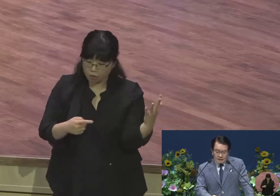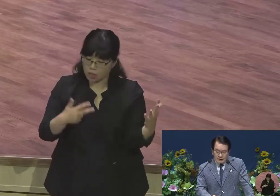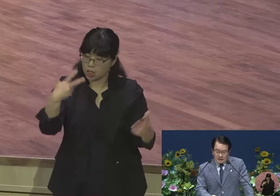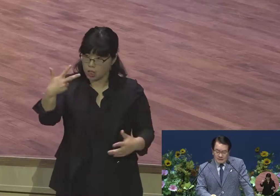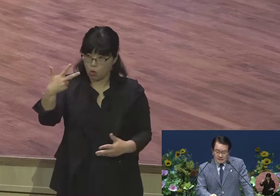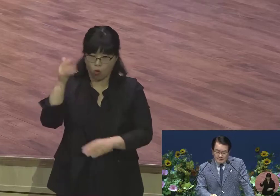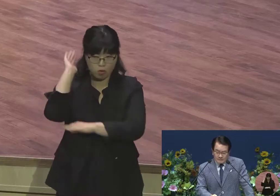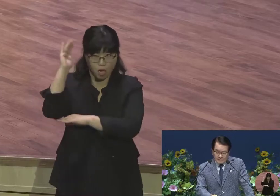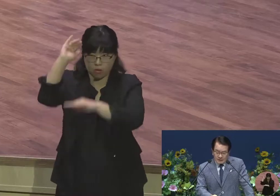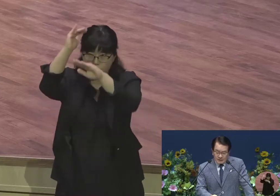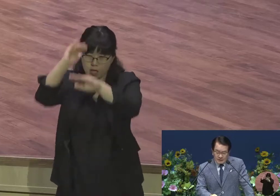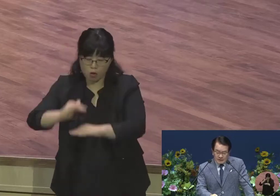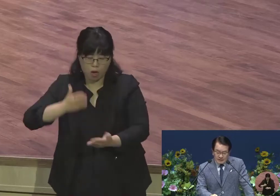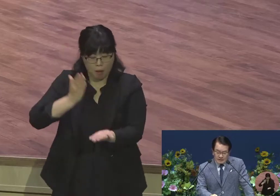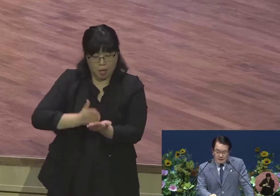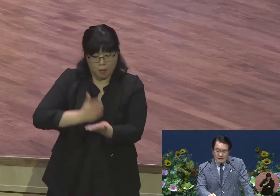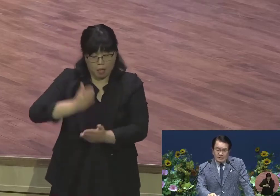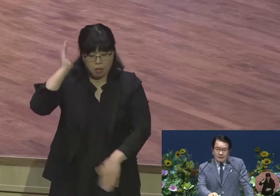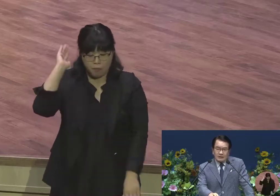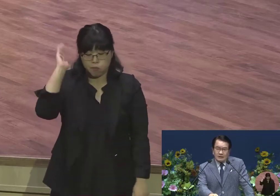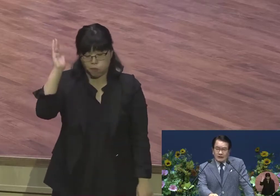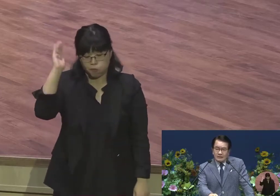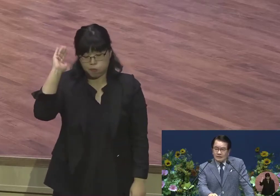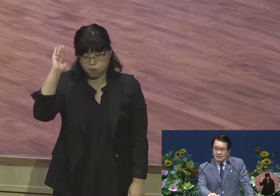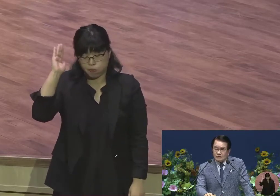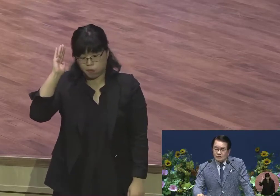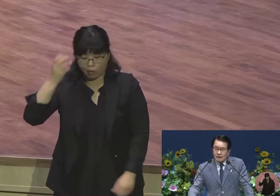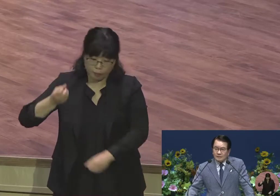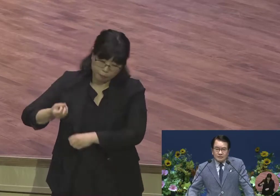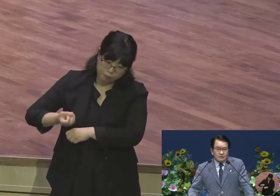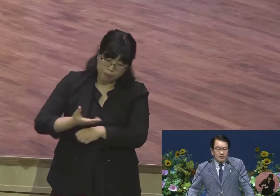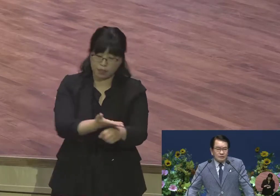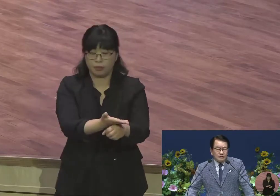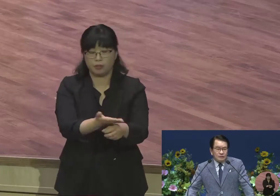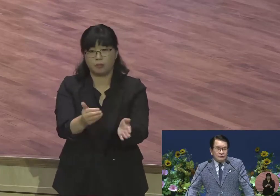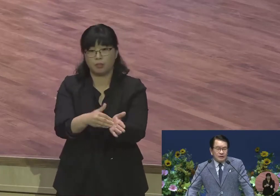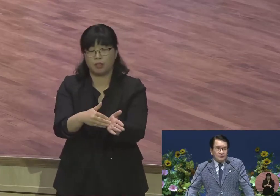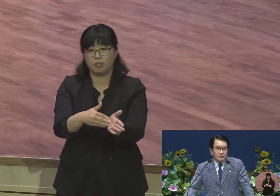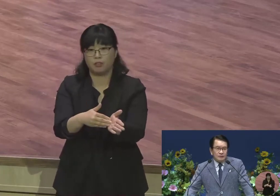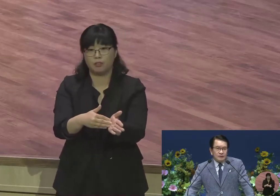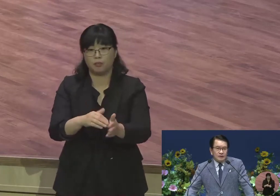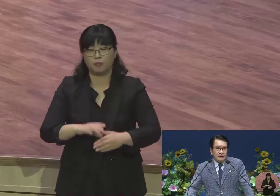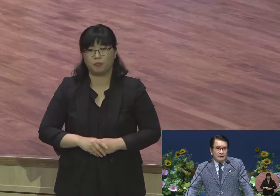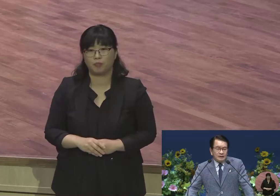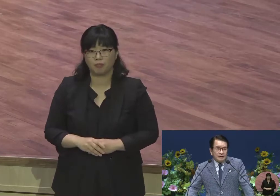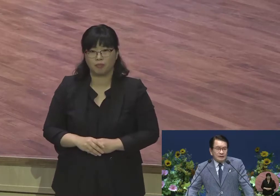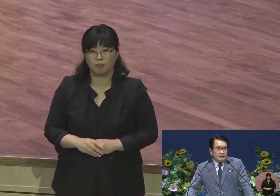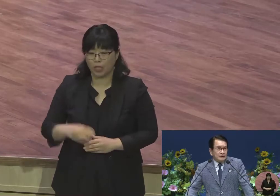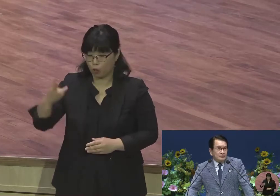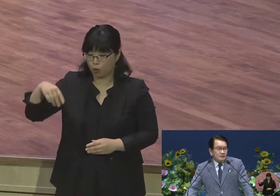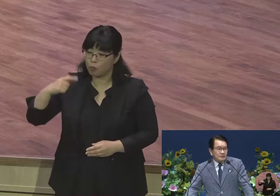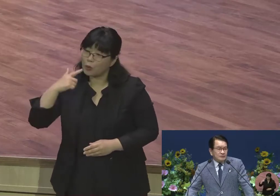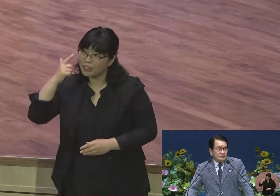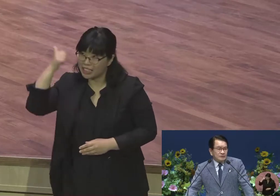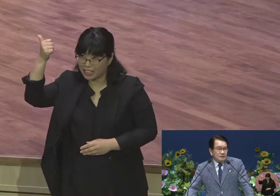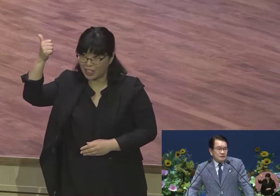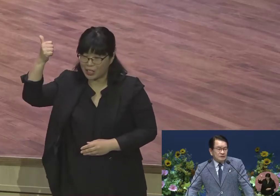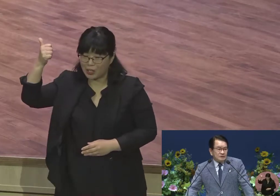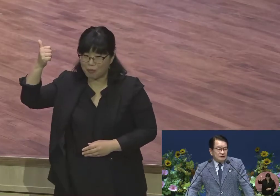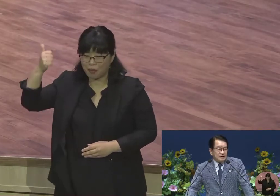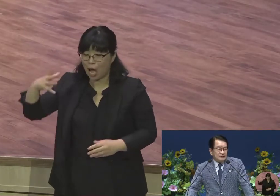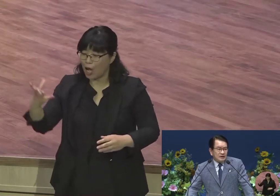강의들을 쭉 하면서 내용들 지금 앞으로 어떻게 2, 3일